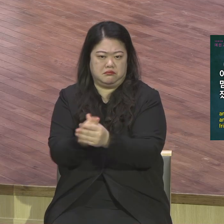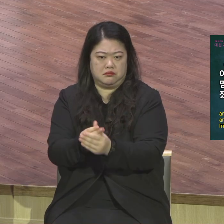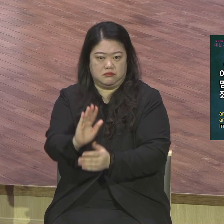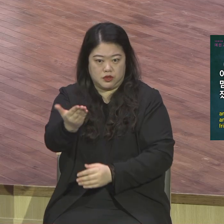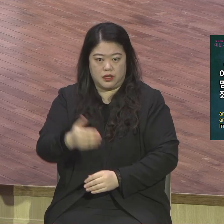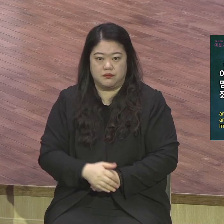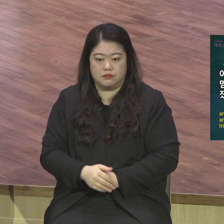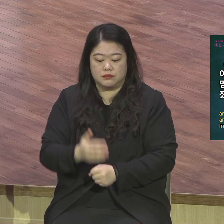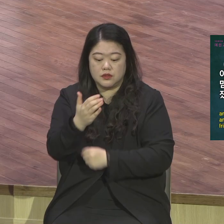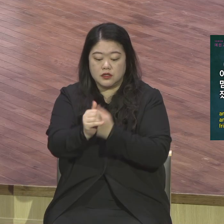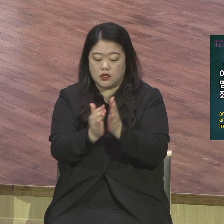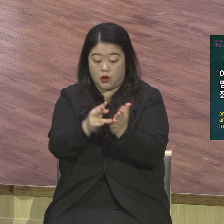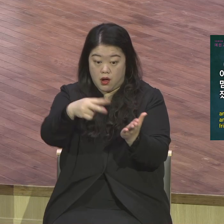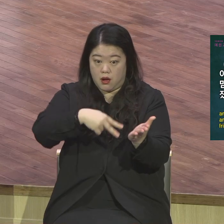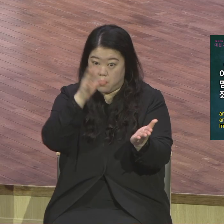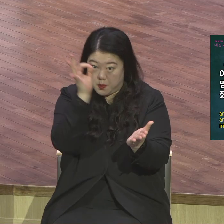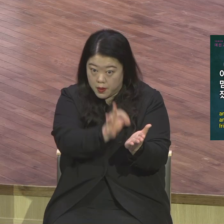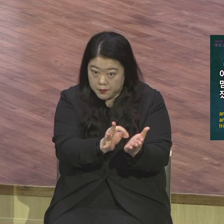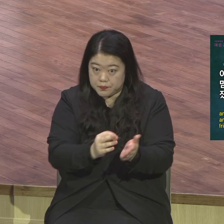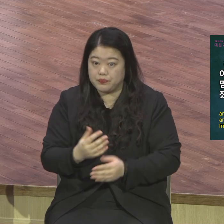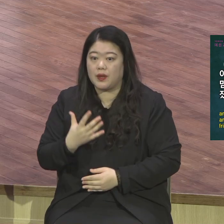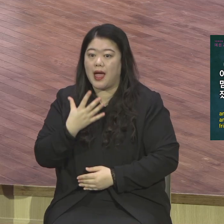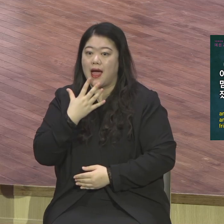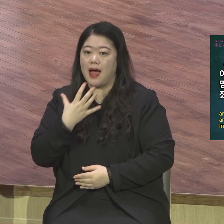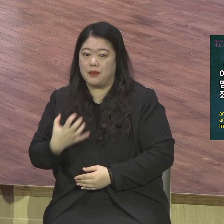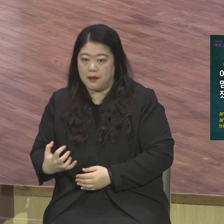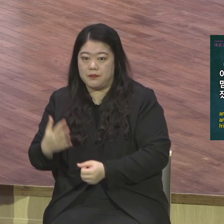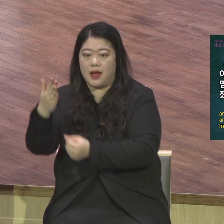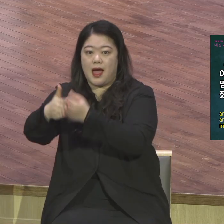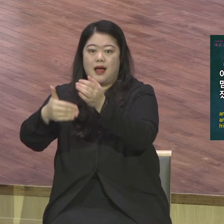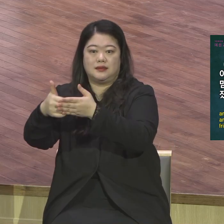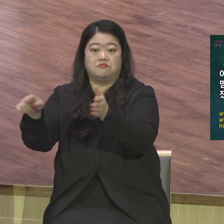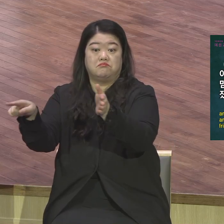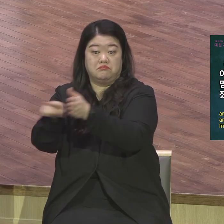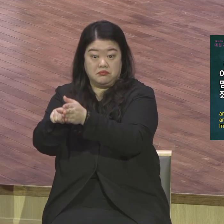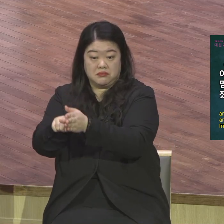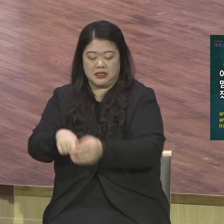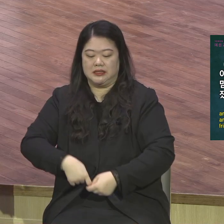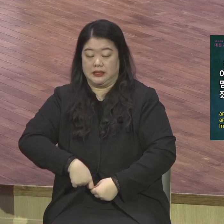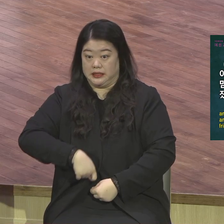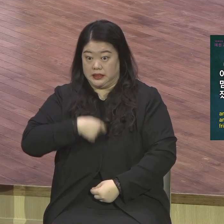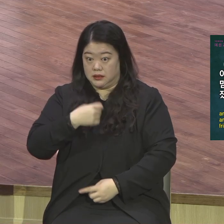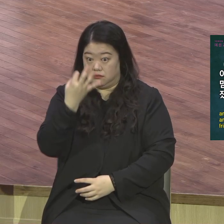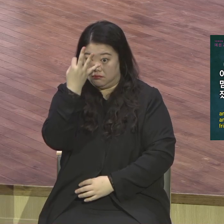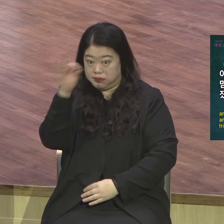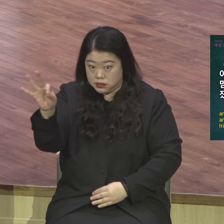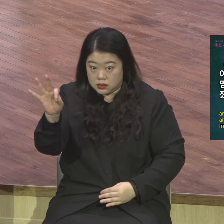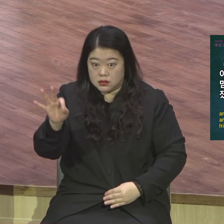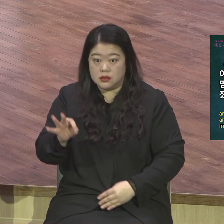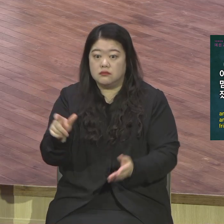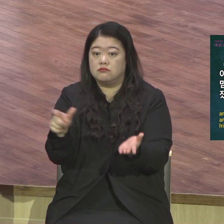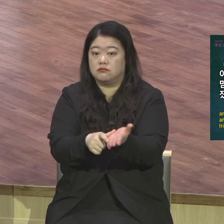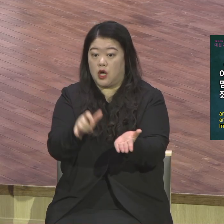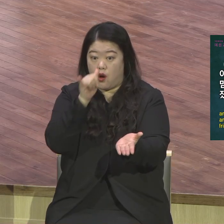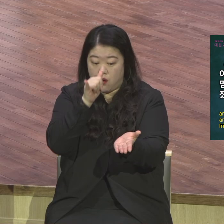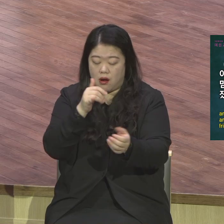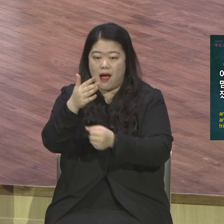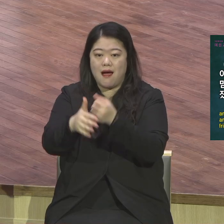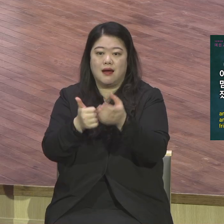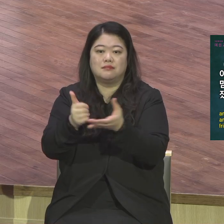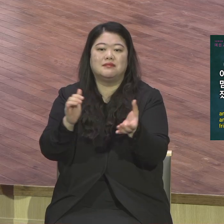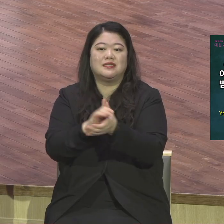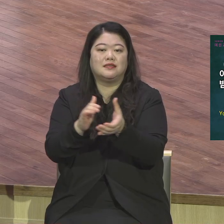이에 성경에 이른바 아브라함이 하나님을 믿으니 이것을 의로 여기셨다는 말씀이 이루어졌고 그는 하나님의